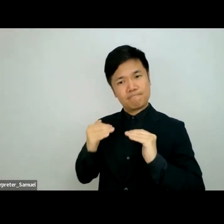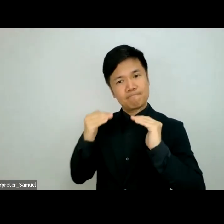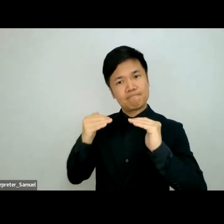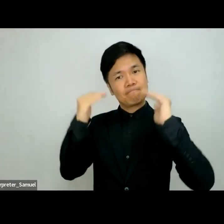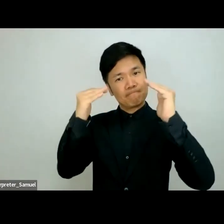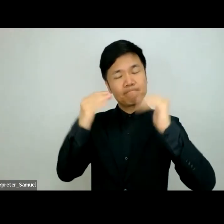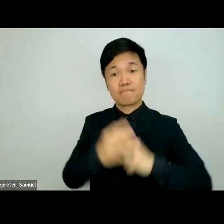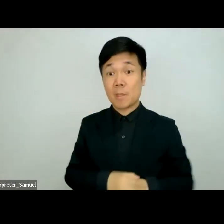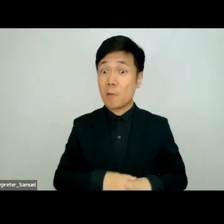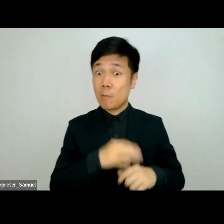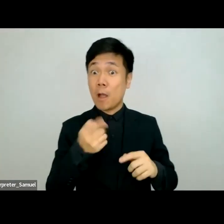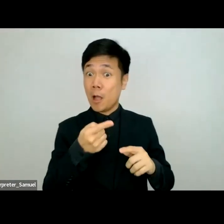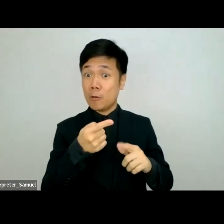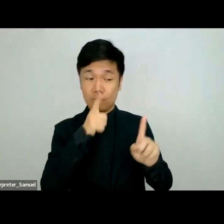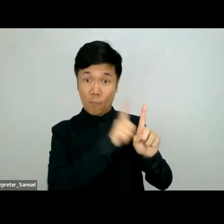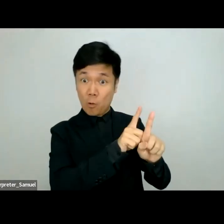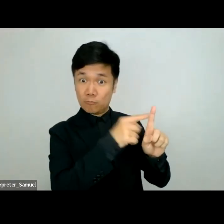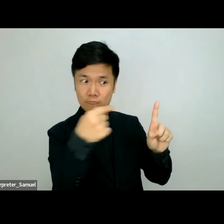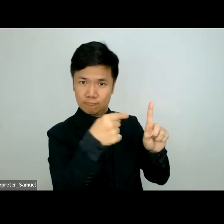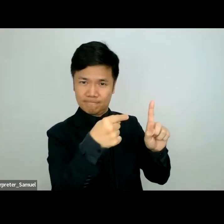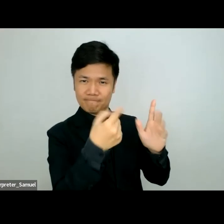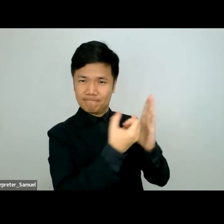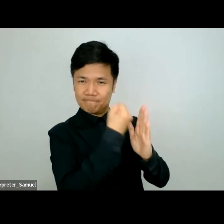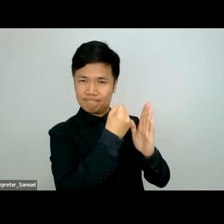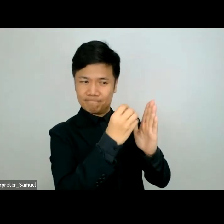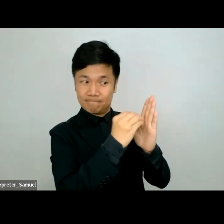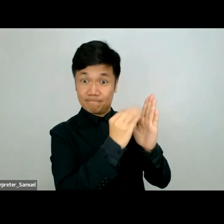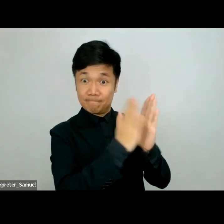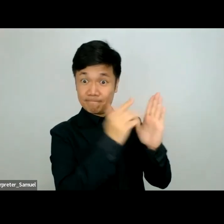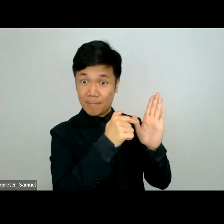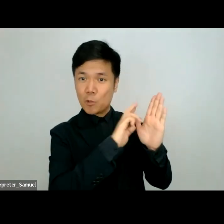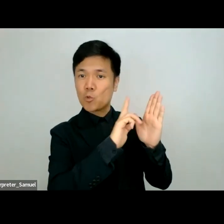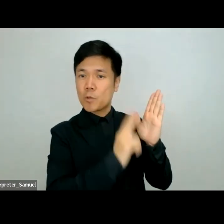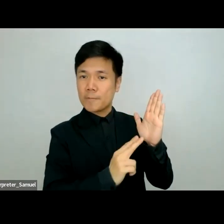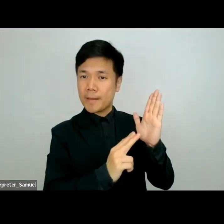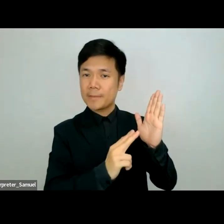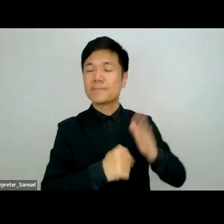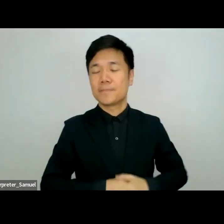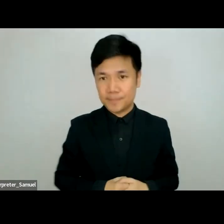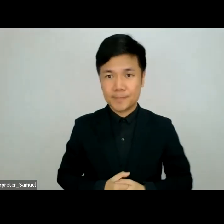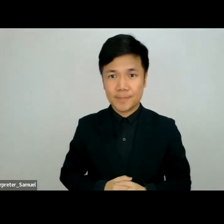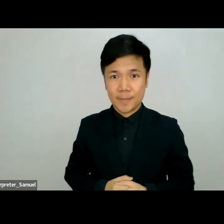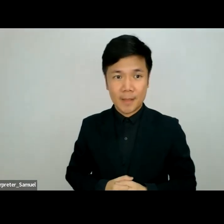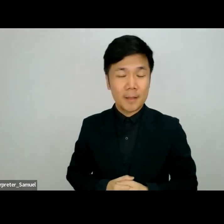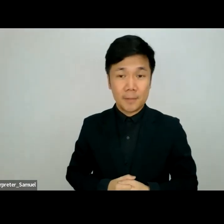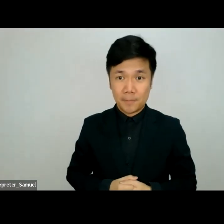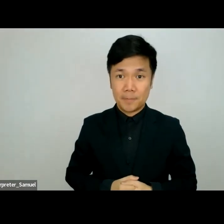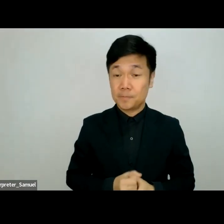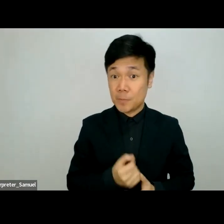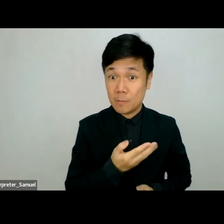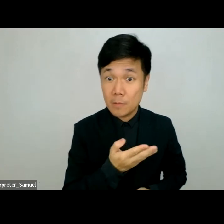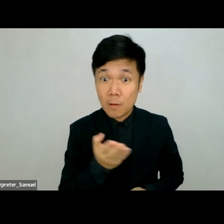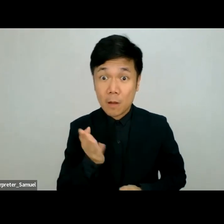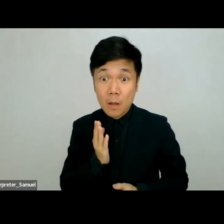il faut le faire en accord avec la Convention pour les